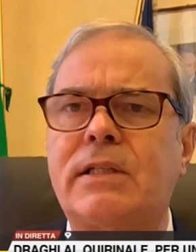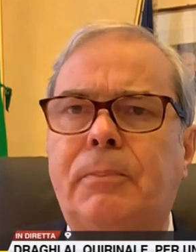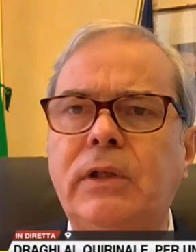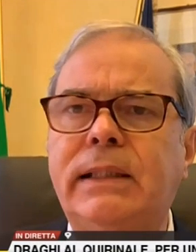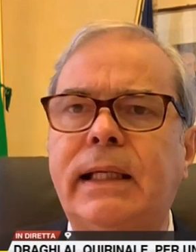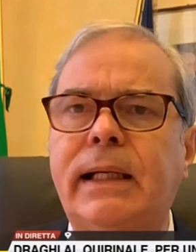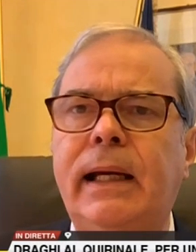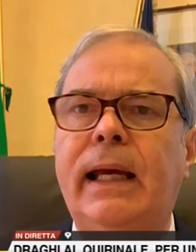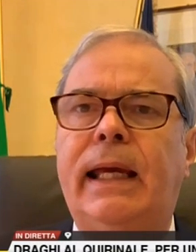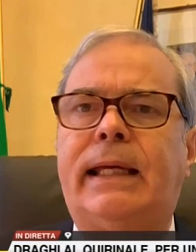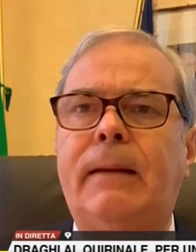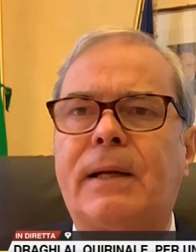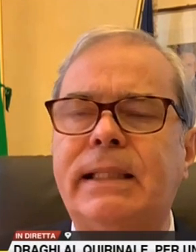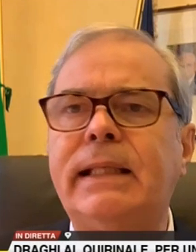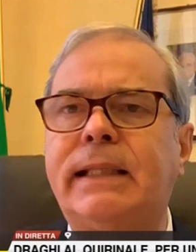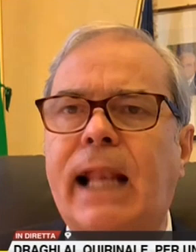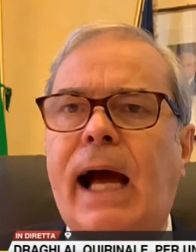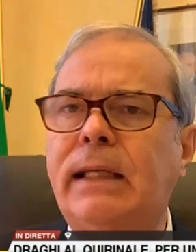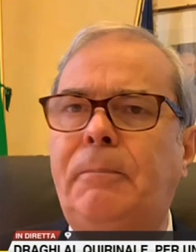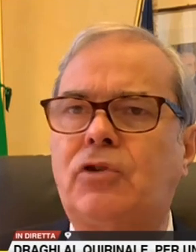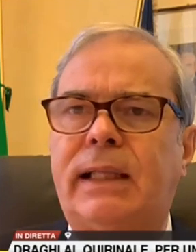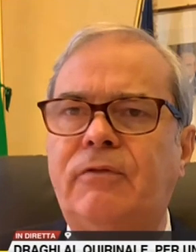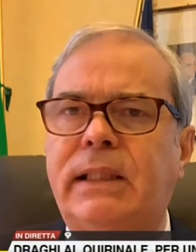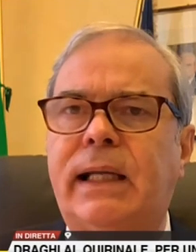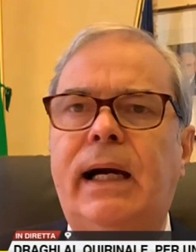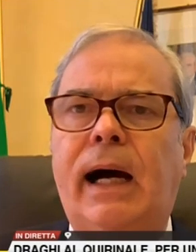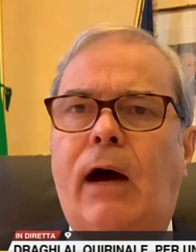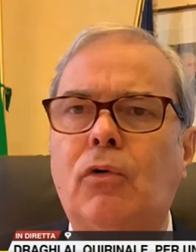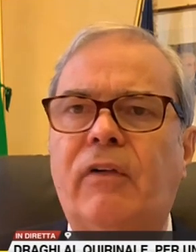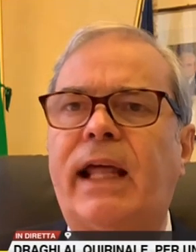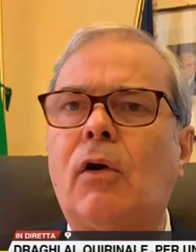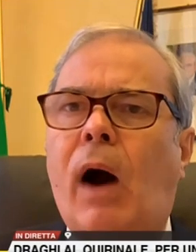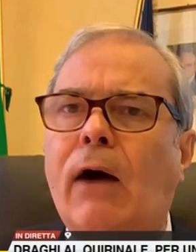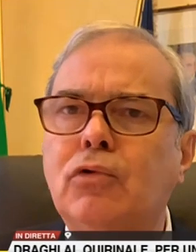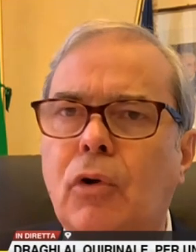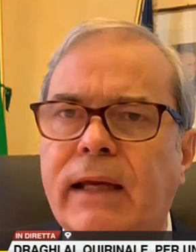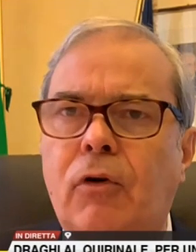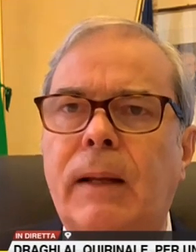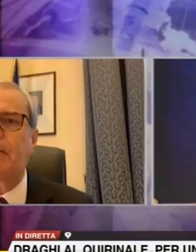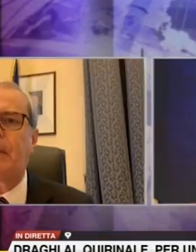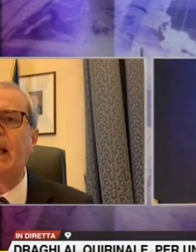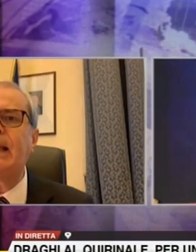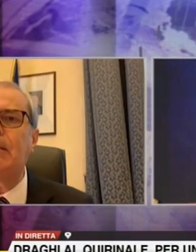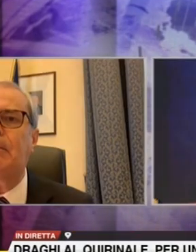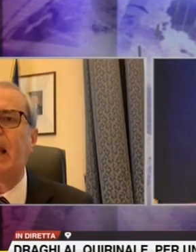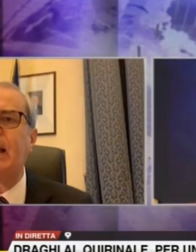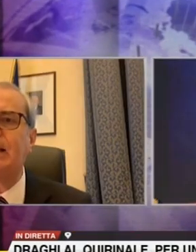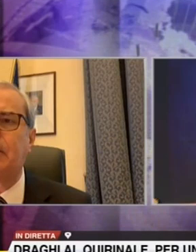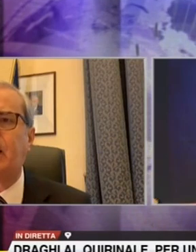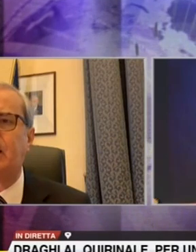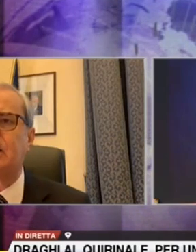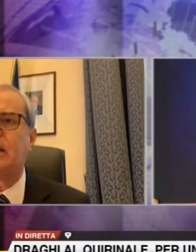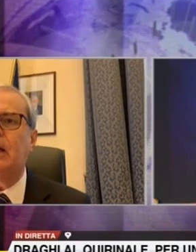le forze politiche, e che il Presidente Draghi possa dar vita a un governo autorevole per il bene